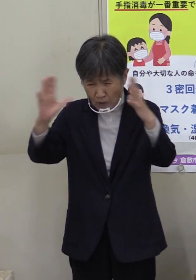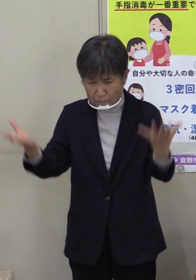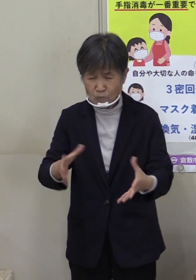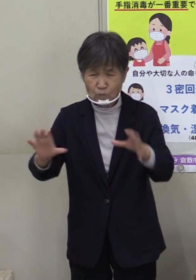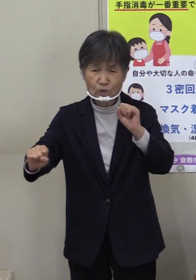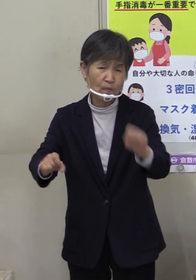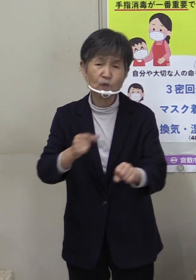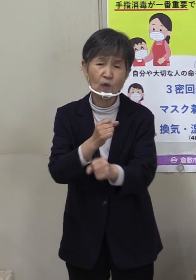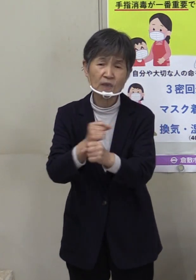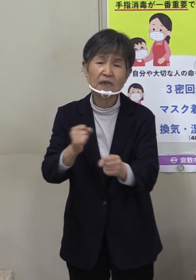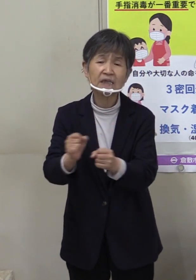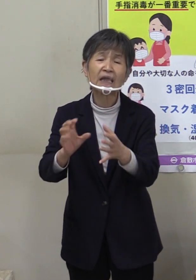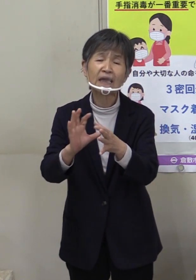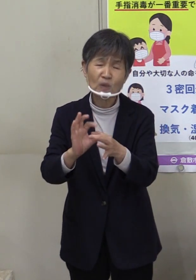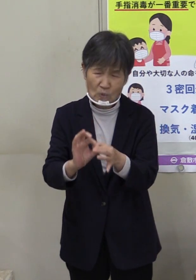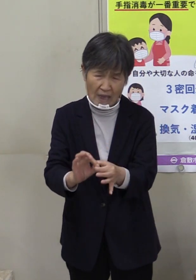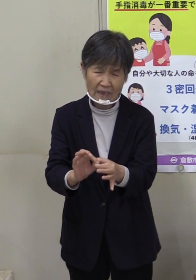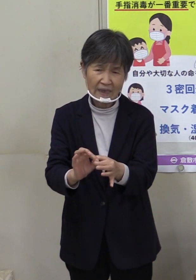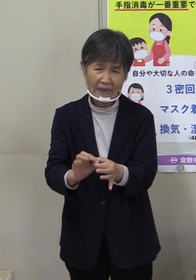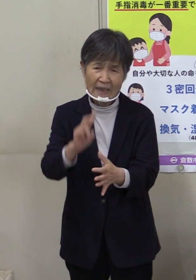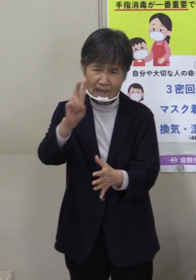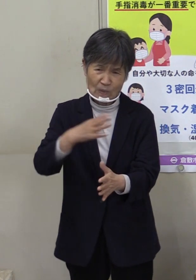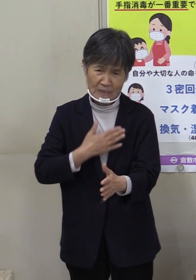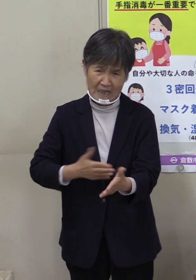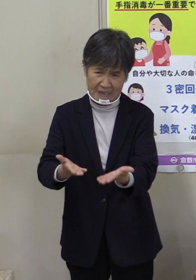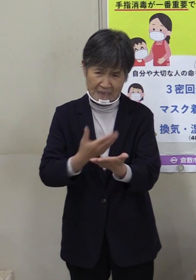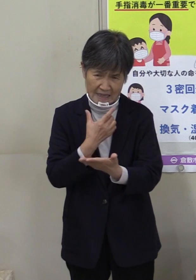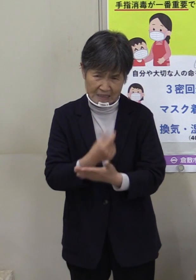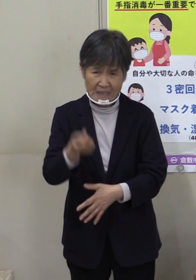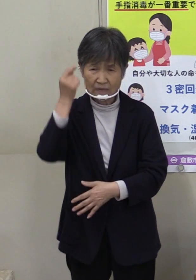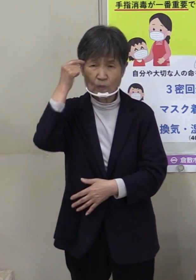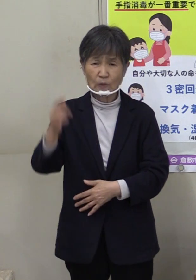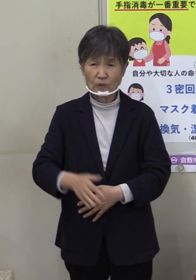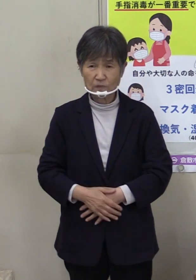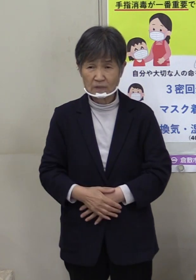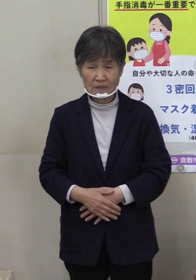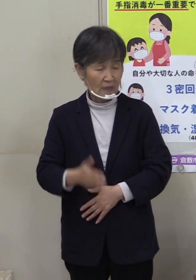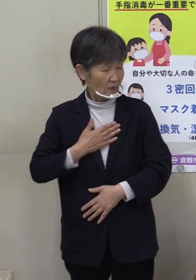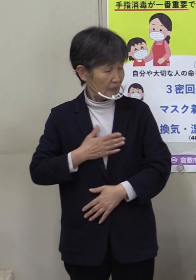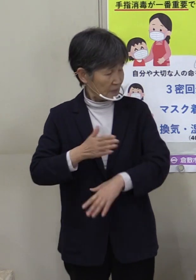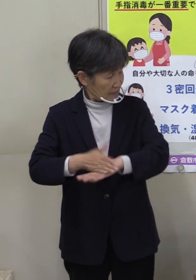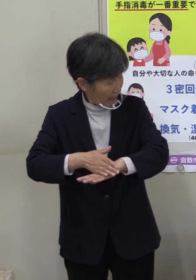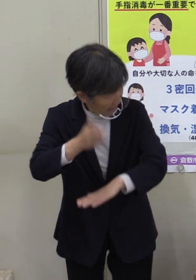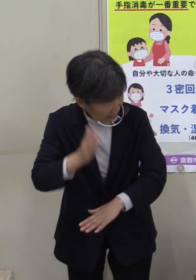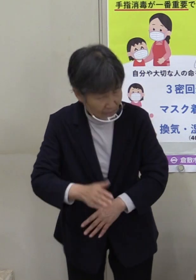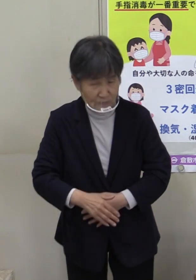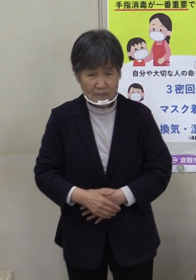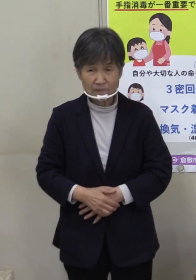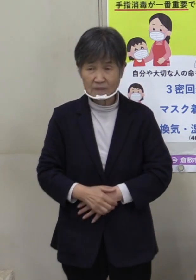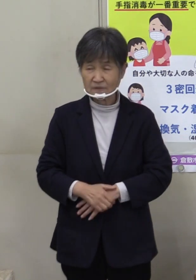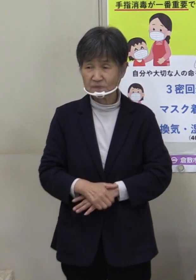ないということでございますので、ご理解いただきたいとそう思っております。 わかりました、ありがとうございました。